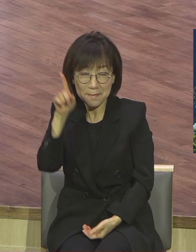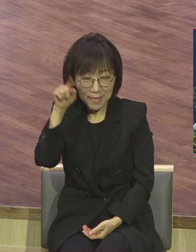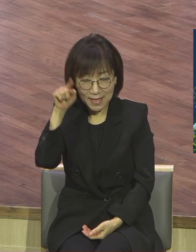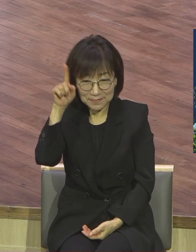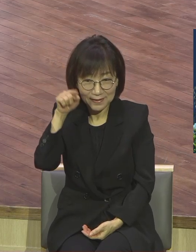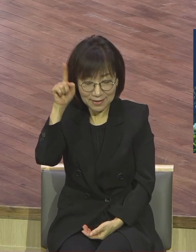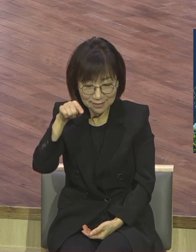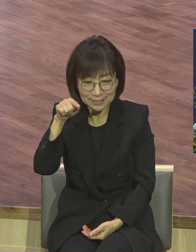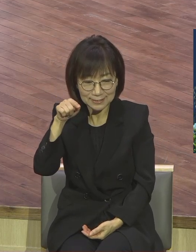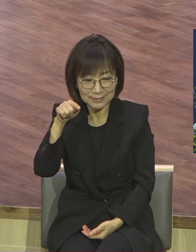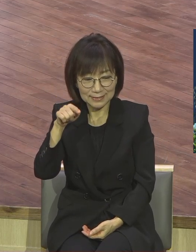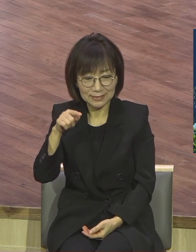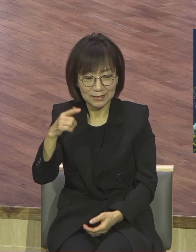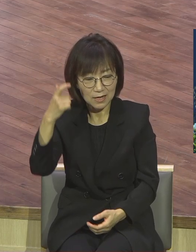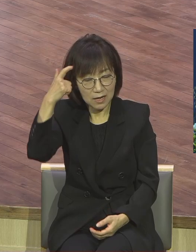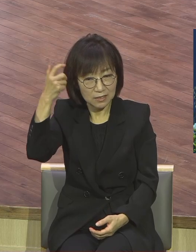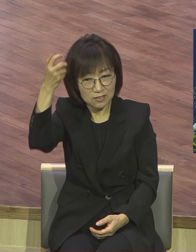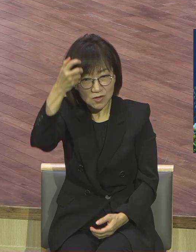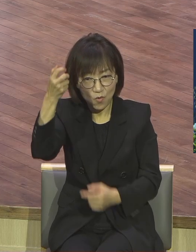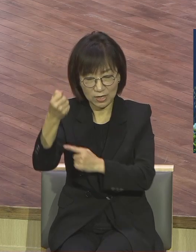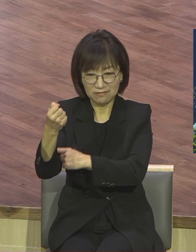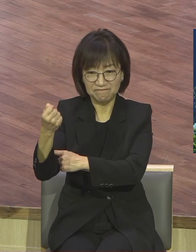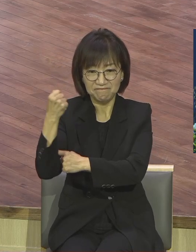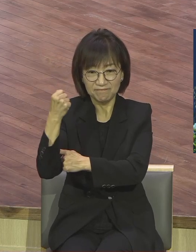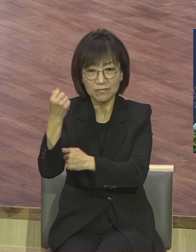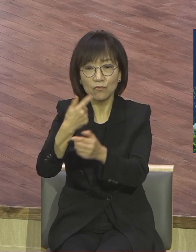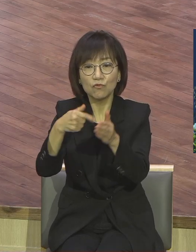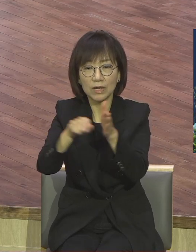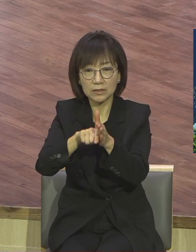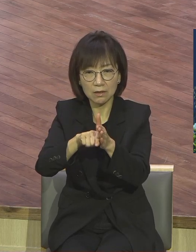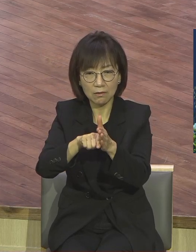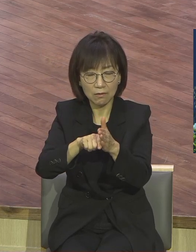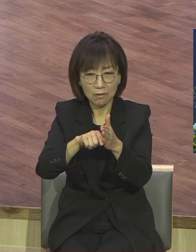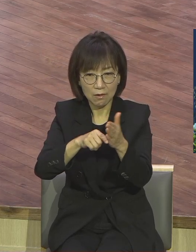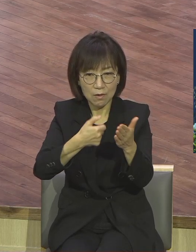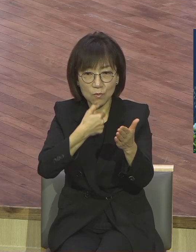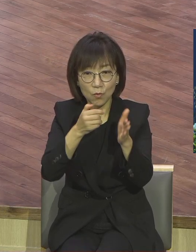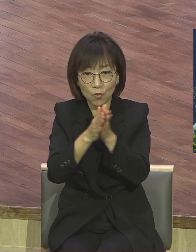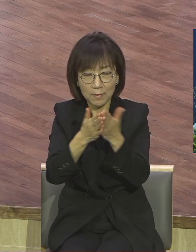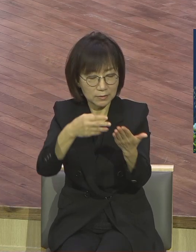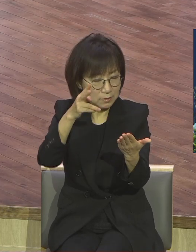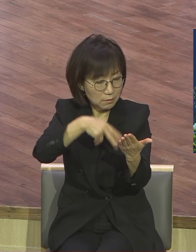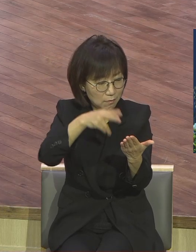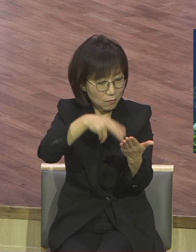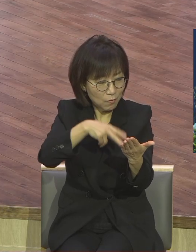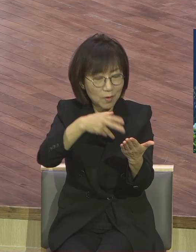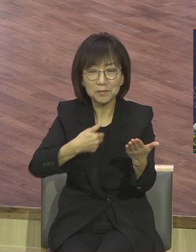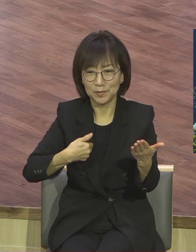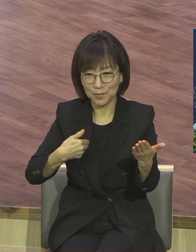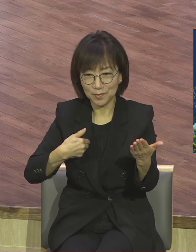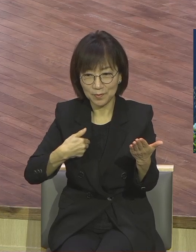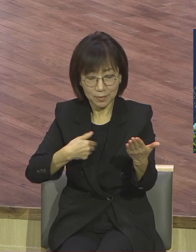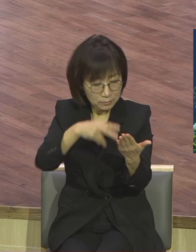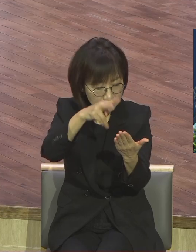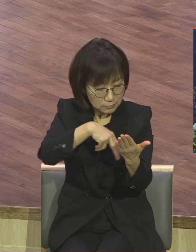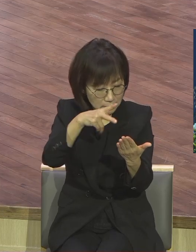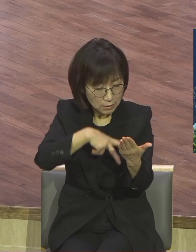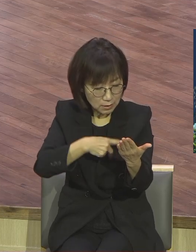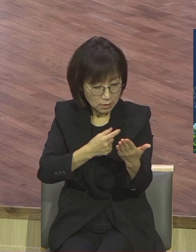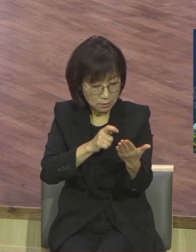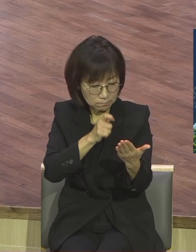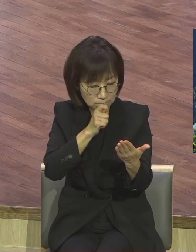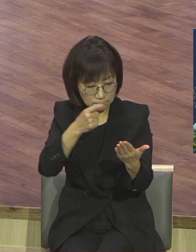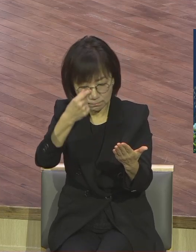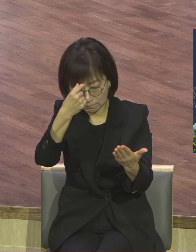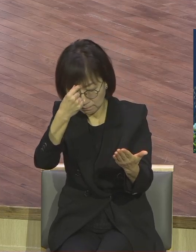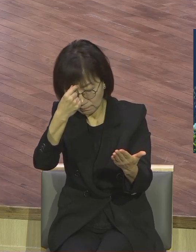일용할 양식으로 집중적으로 섭취할 가치가 있다. 아무리 읽고 묵상해도 결코 많이 하는